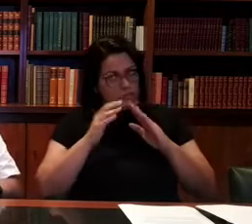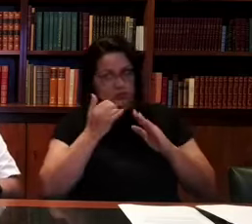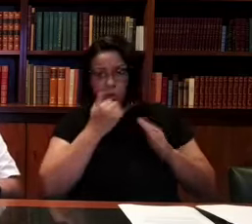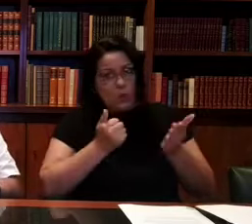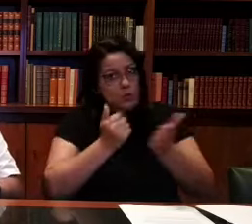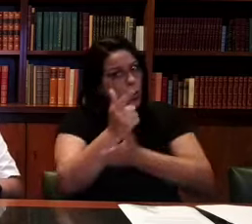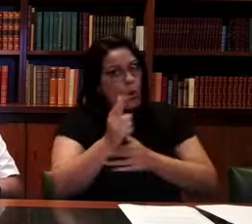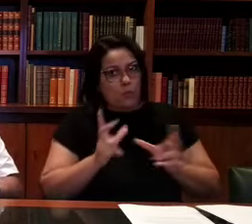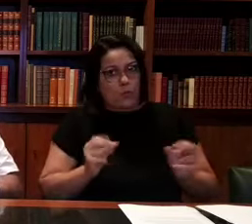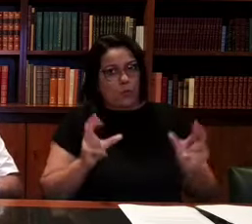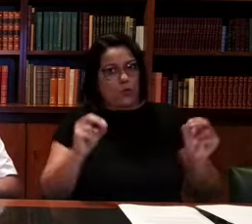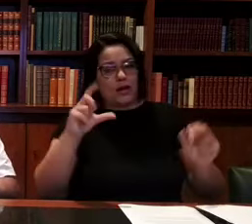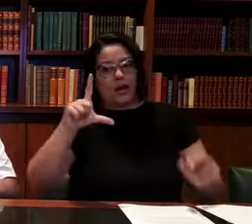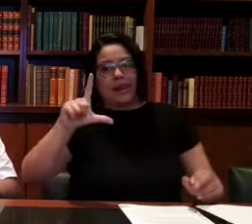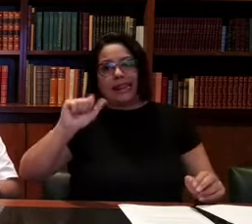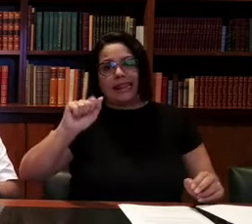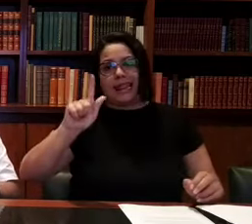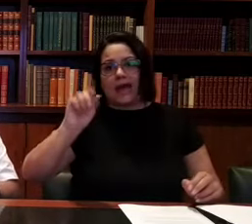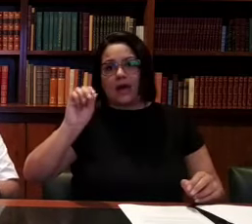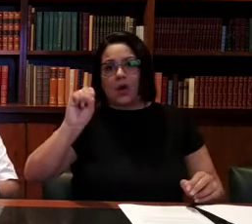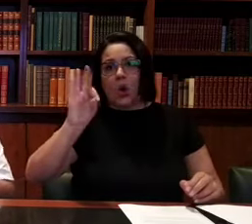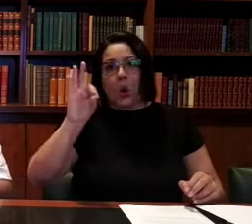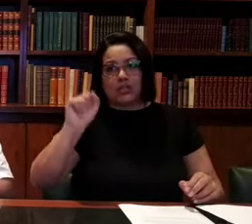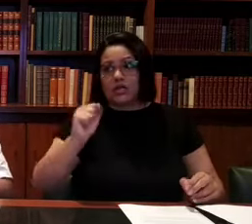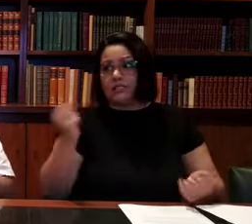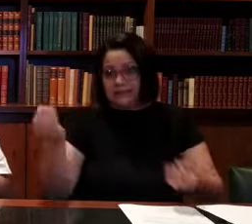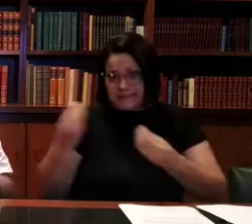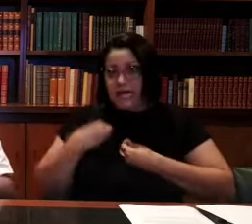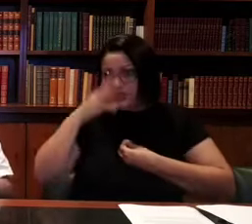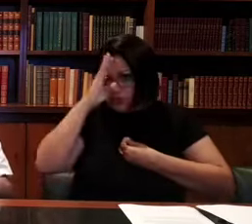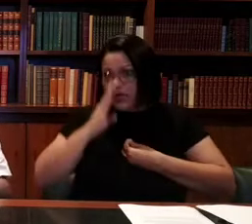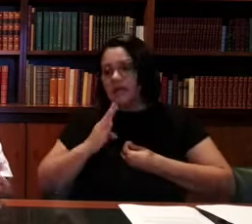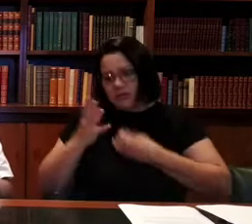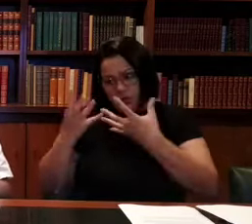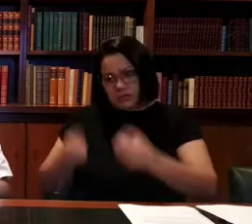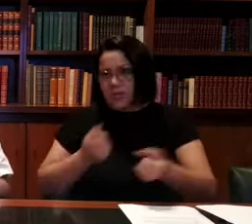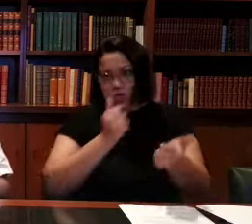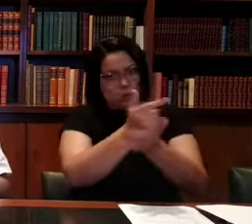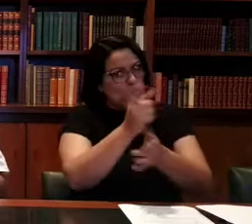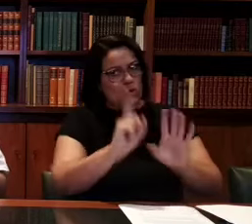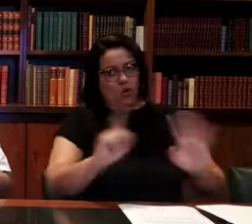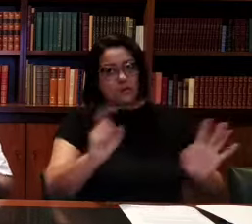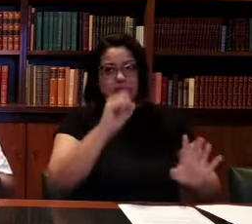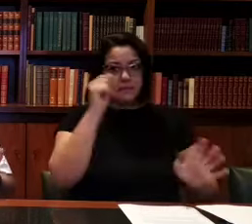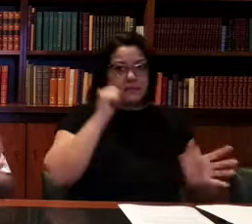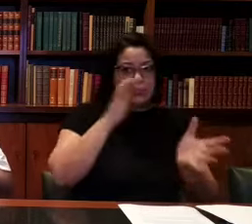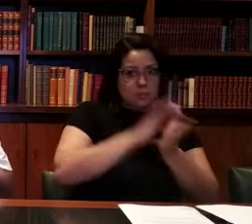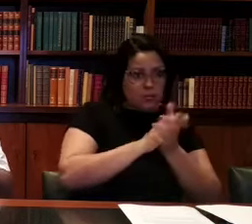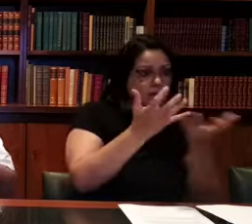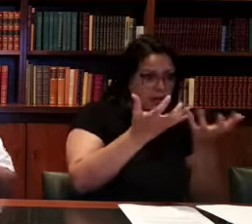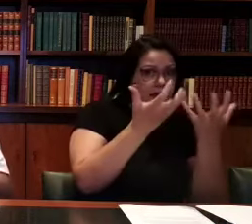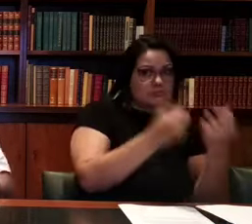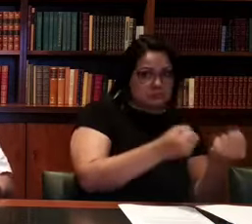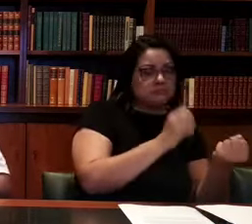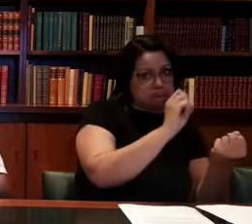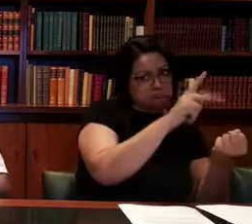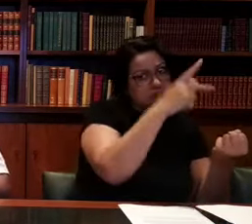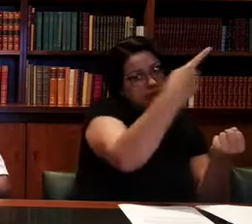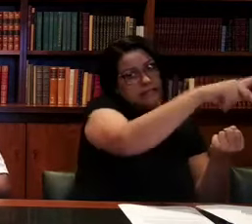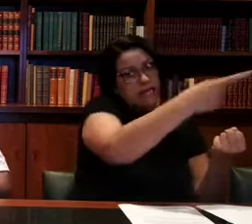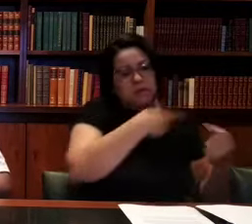respeitadas eu caio ganhador eu já sei certeza que Alagoas Extra ganhar dinheiro não compra Lagoas que vai ser minha mulher que vai comprar você tá mas eu não